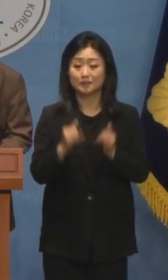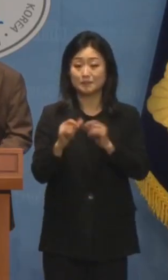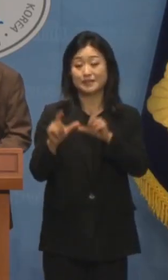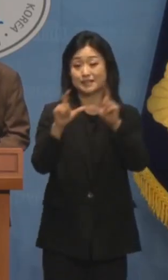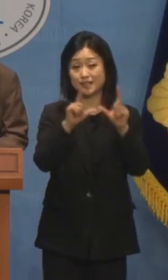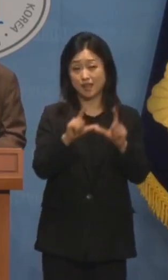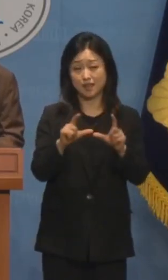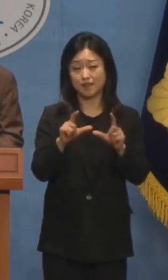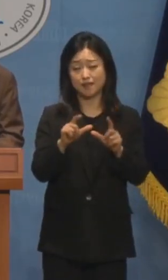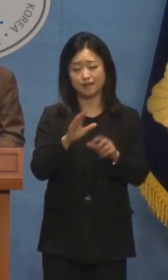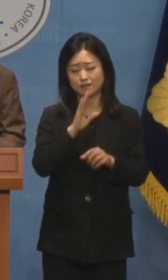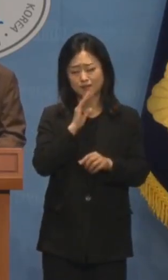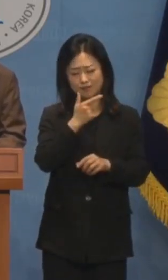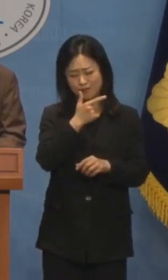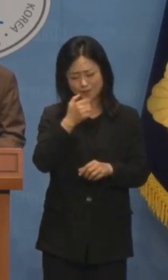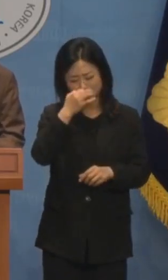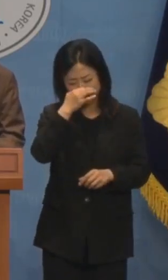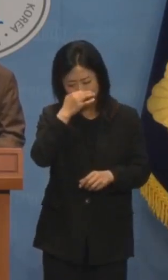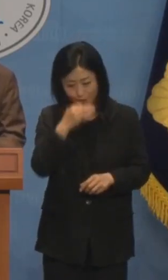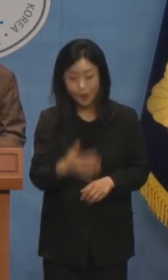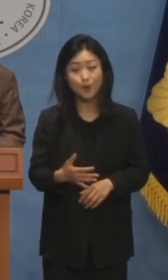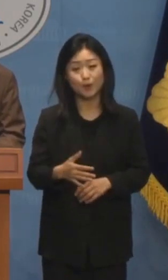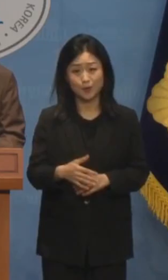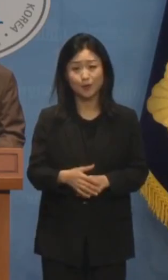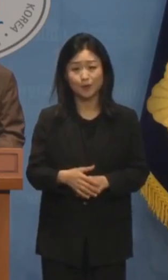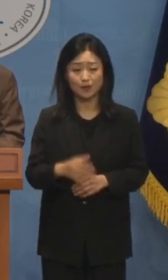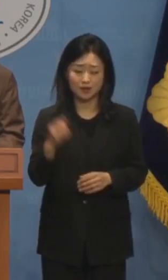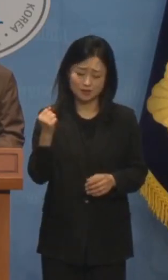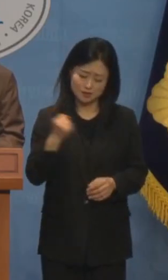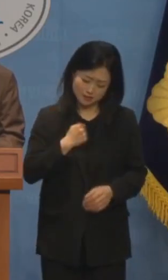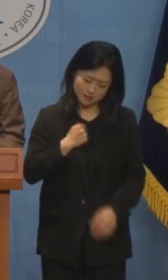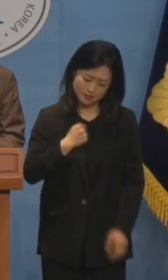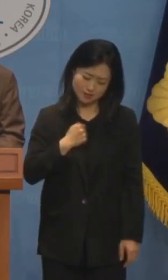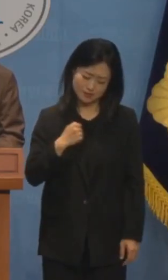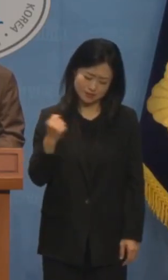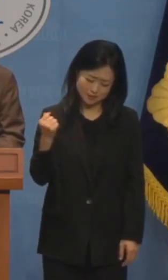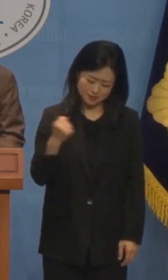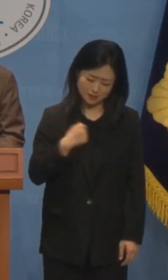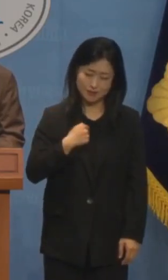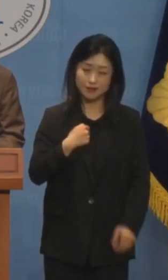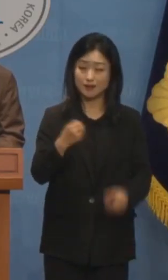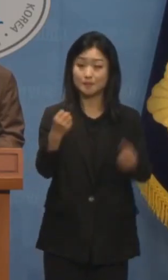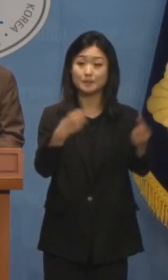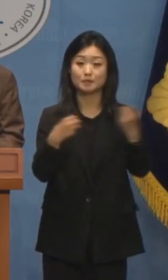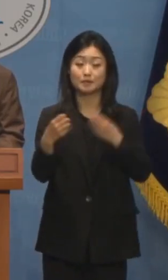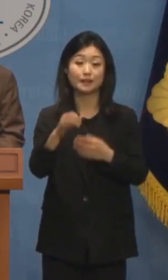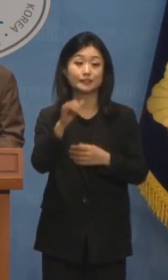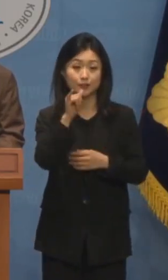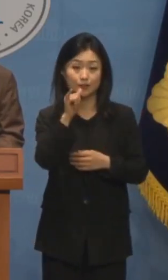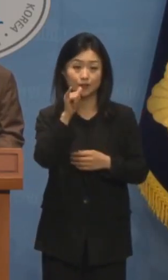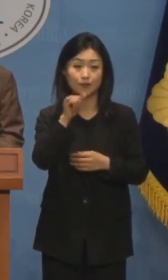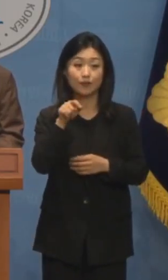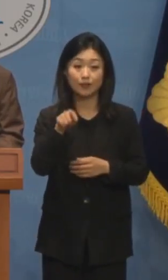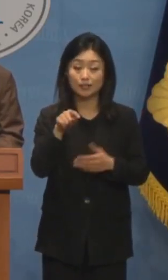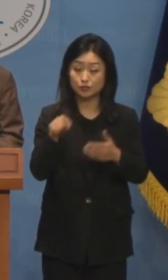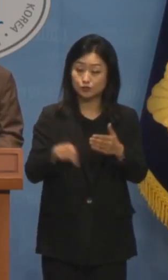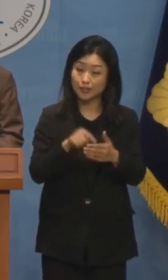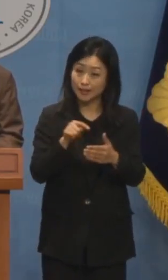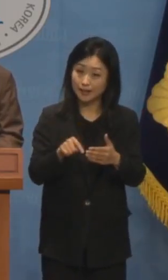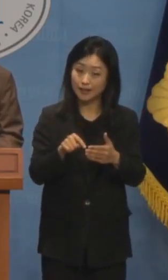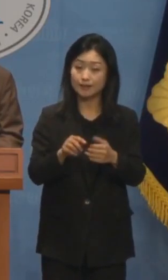민생의 파고가 너무나도 높다고 한탄을 쏟아내는 수많은 민중들이 있습니다. 이